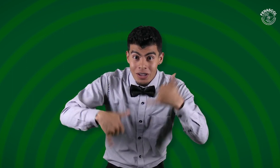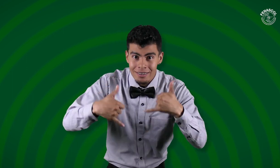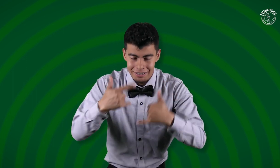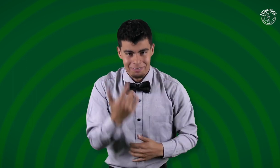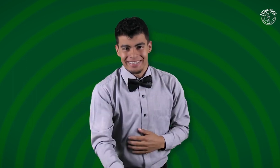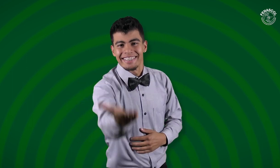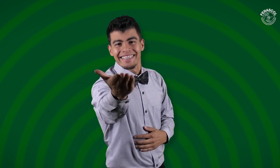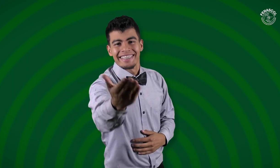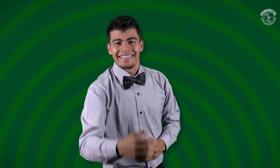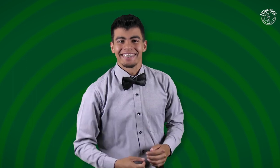¡Vamos!